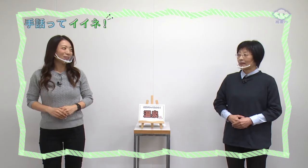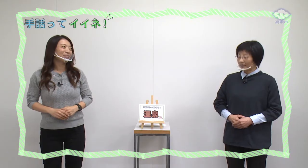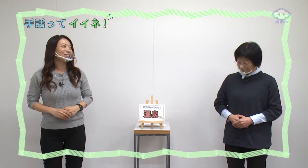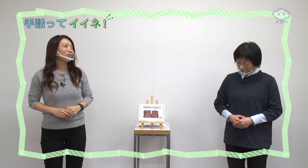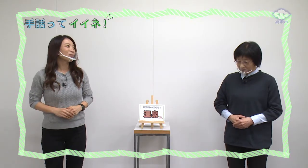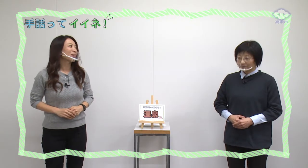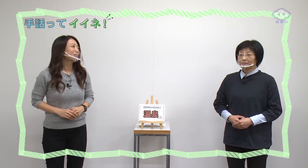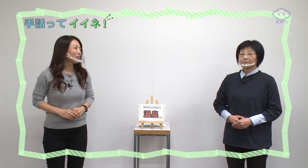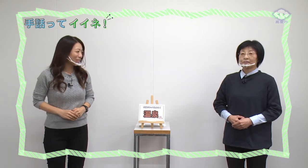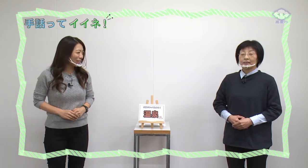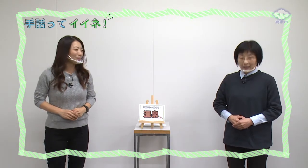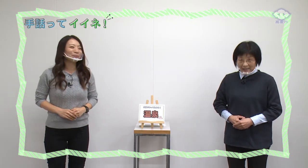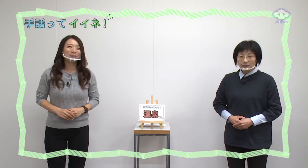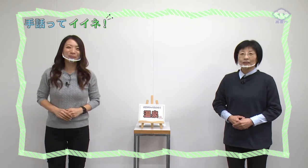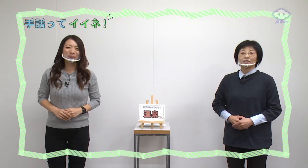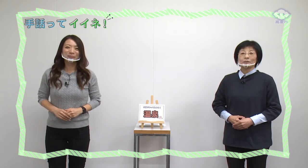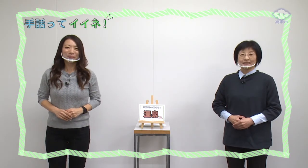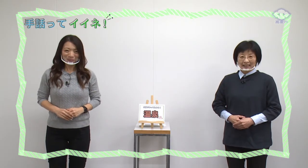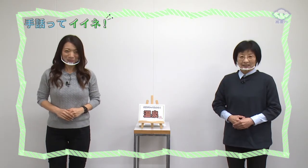ちらどう表現しますか。 はい、わかりました。